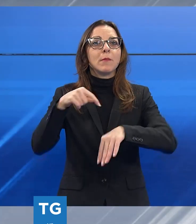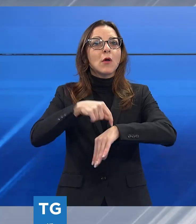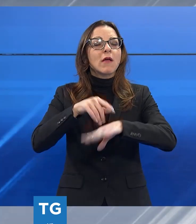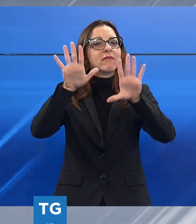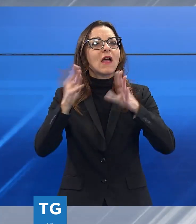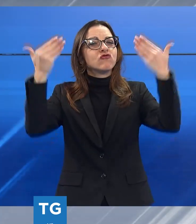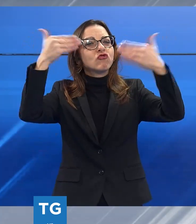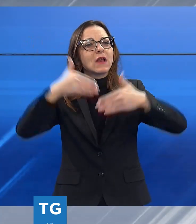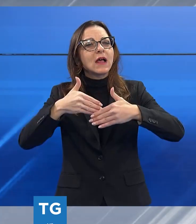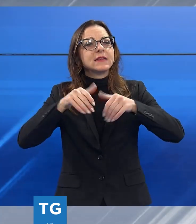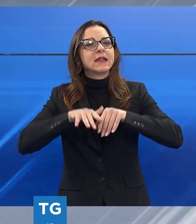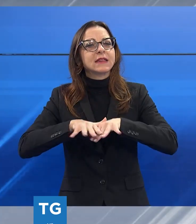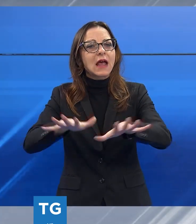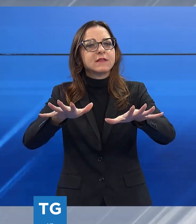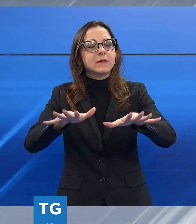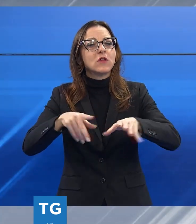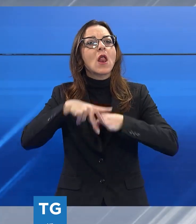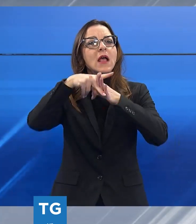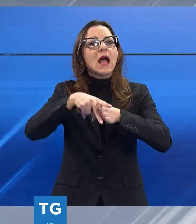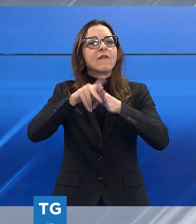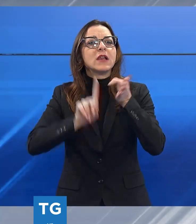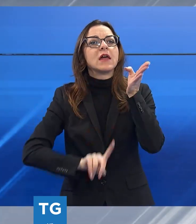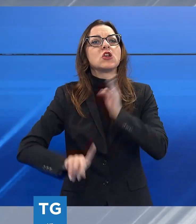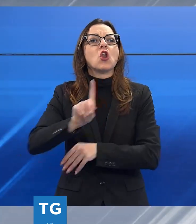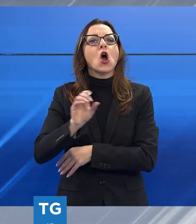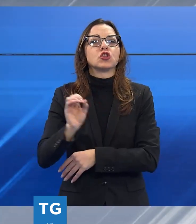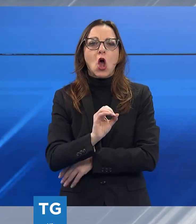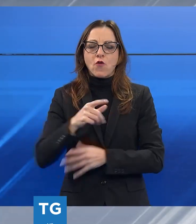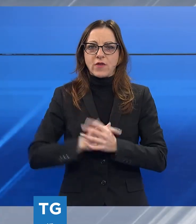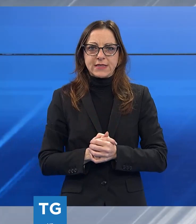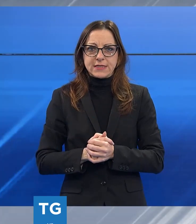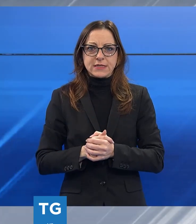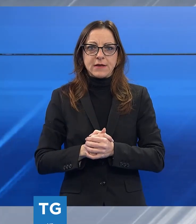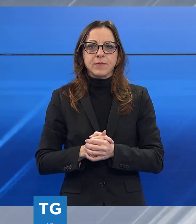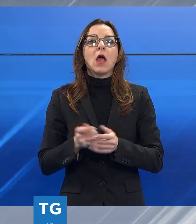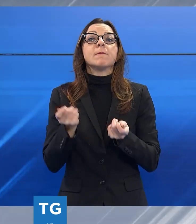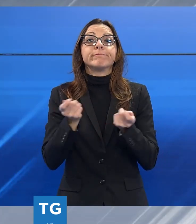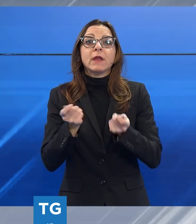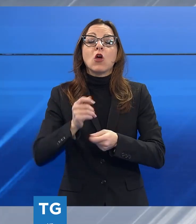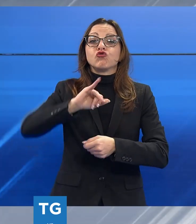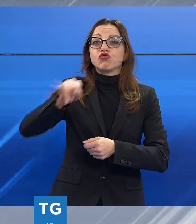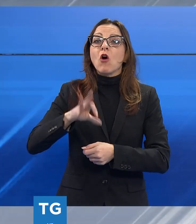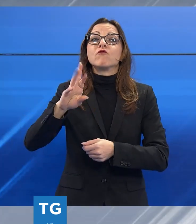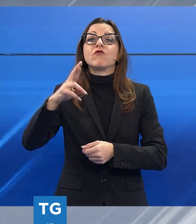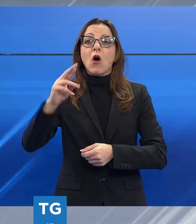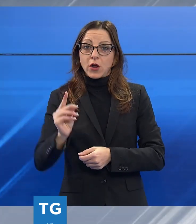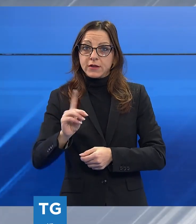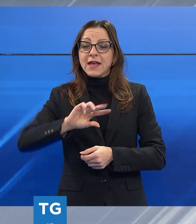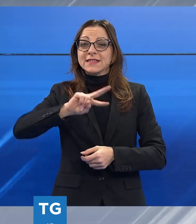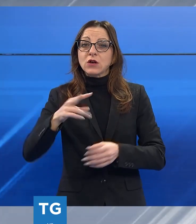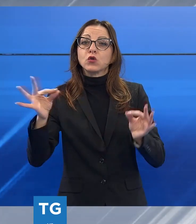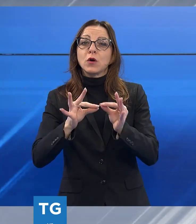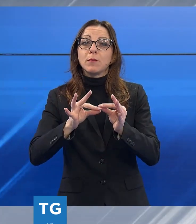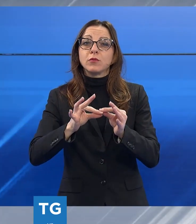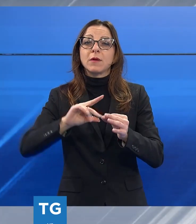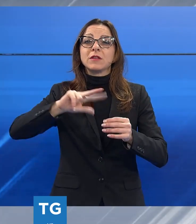I Cavalieri del Nord-Ovest. Il capolavoro western, diretto da John Ford, è il secondo capitolo della cosiddetta